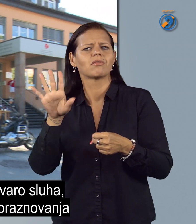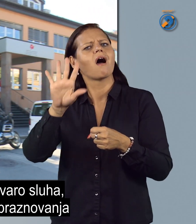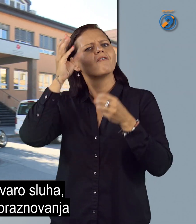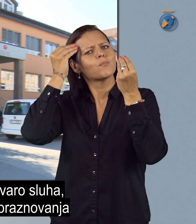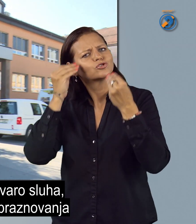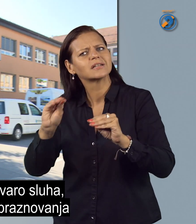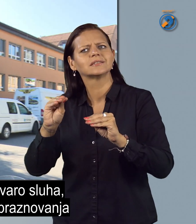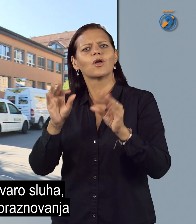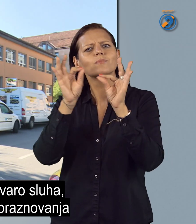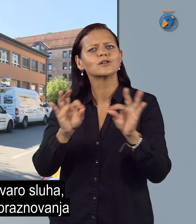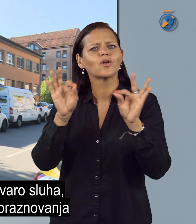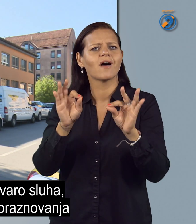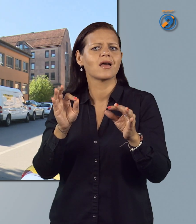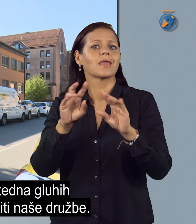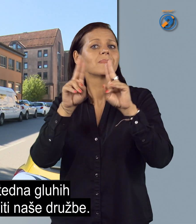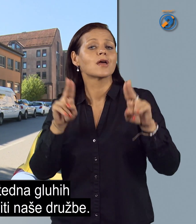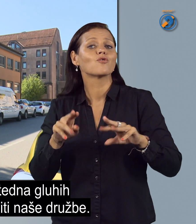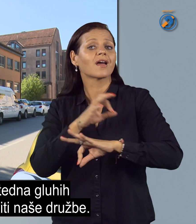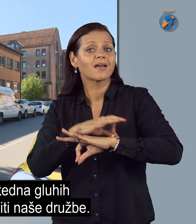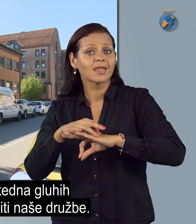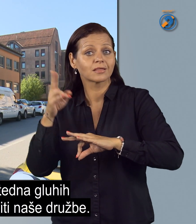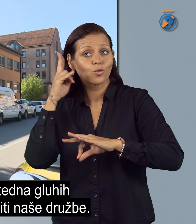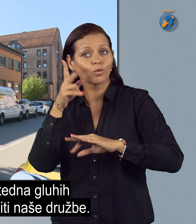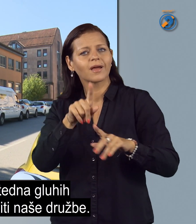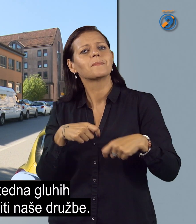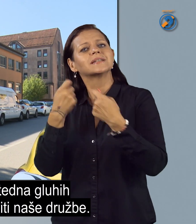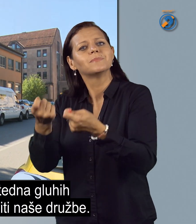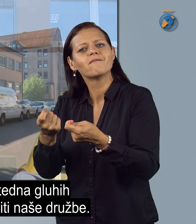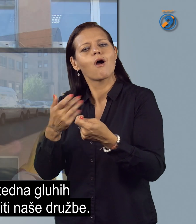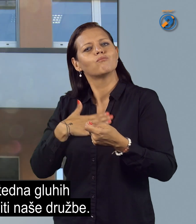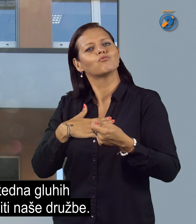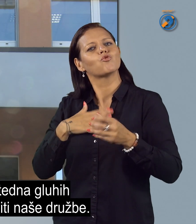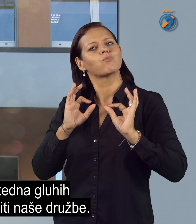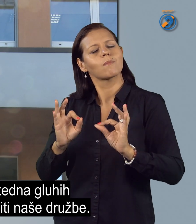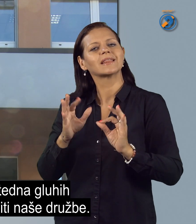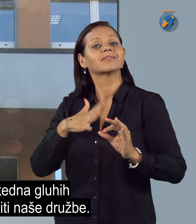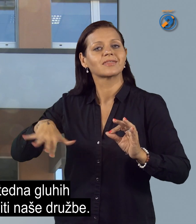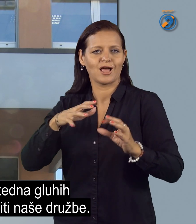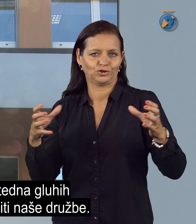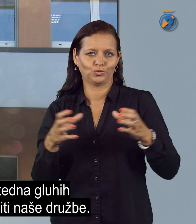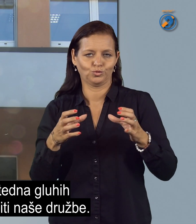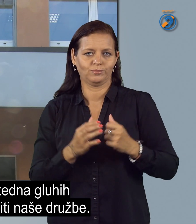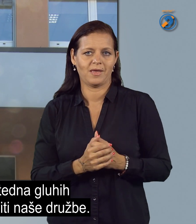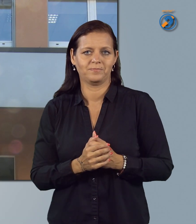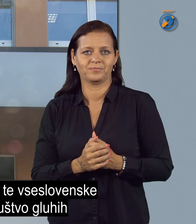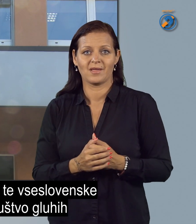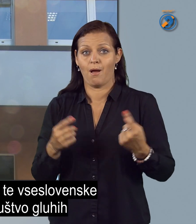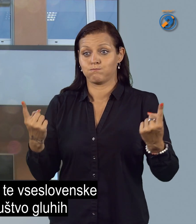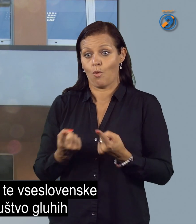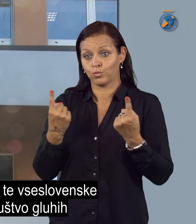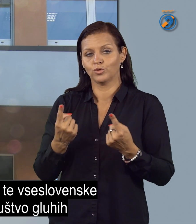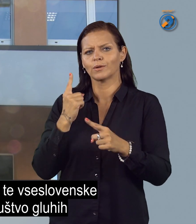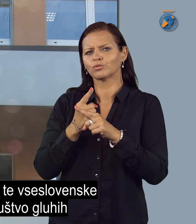da v počastitev praznovanja Mednarodnega tedna gluhih prispevajo k dobrobiti naše družbe. Pobudnik